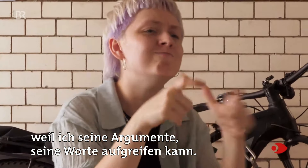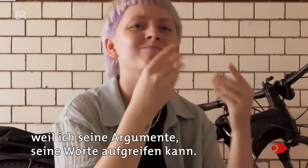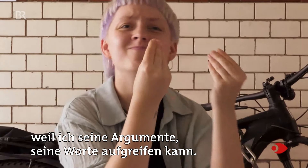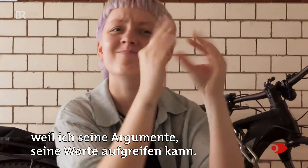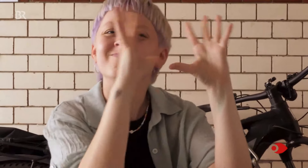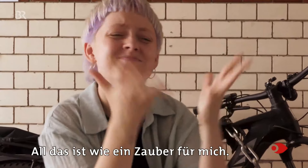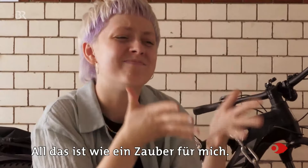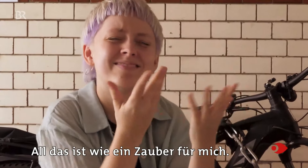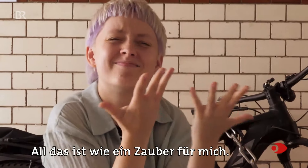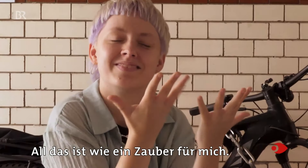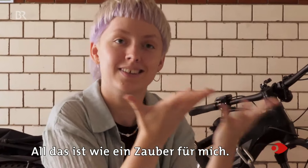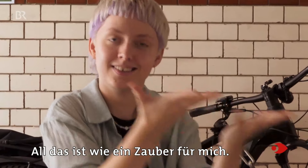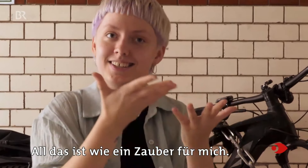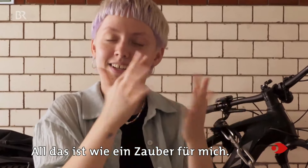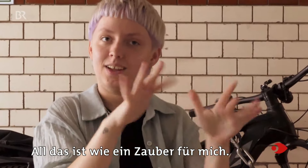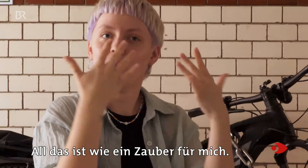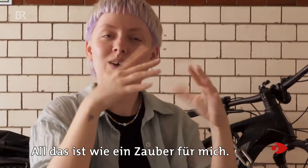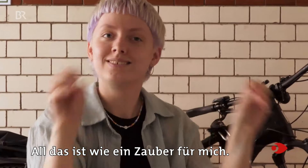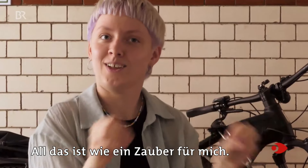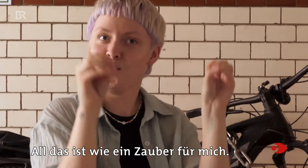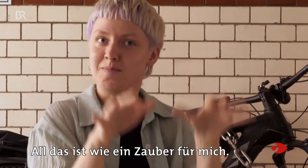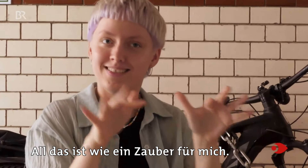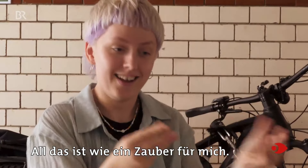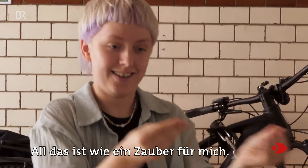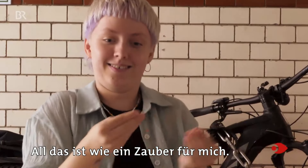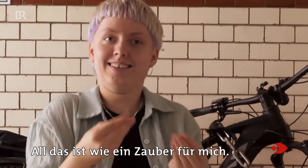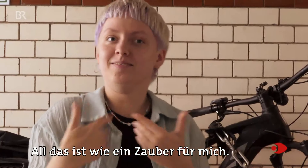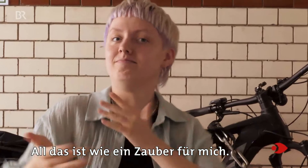kann. All das ist wie ein Zauber für mich.